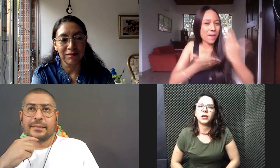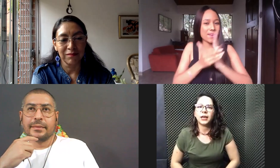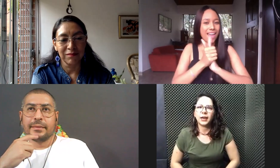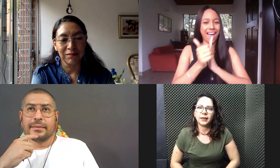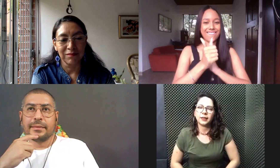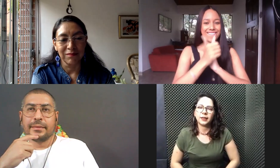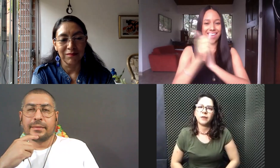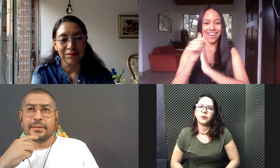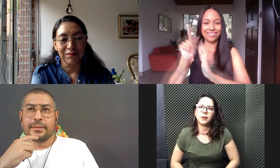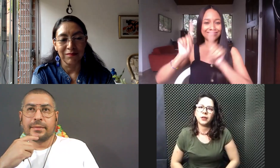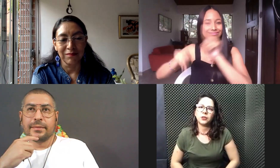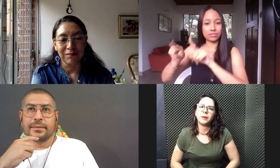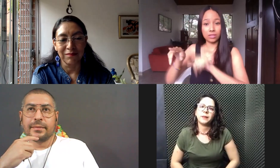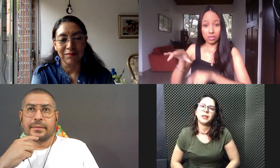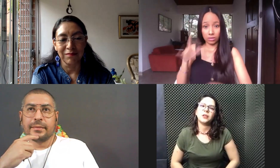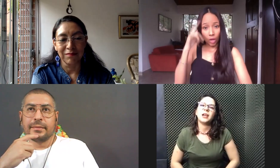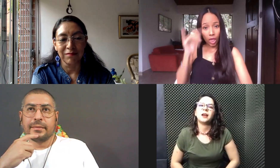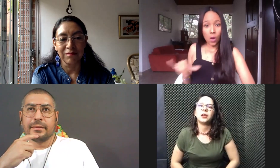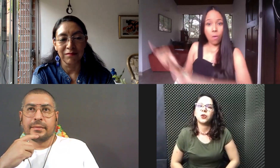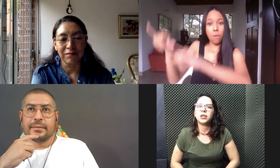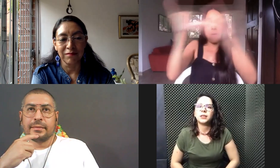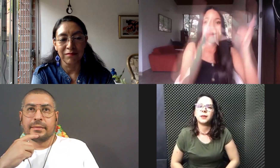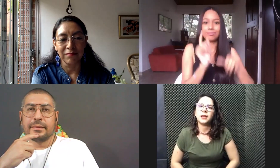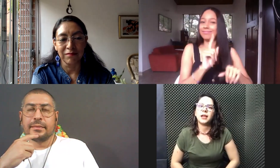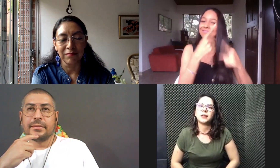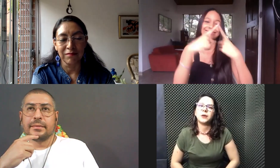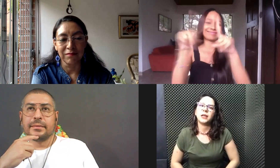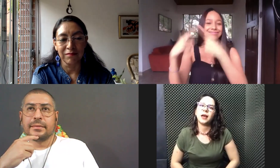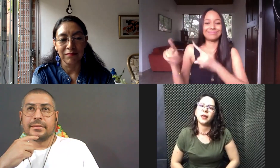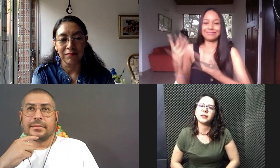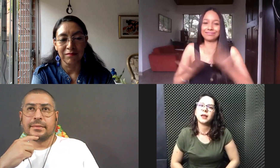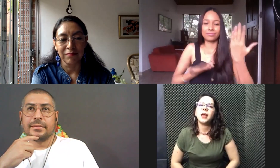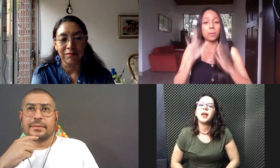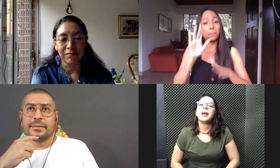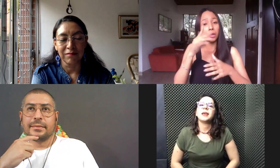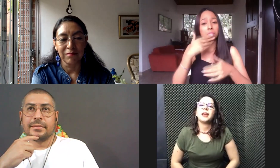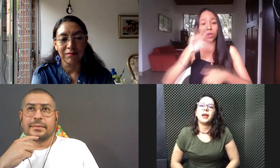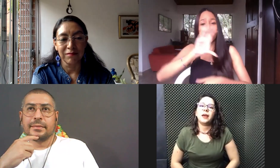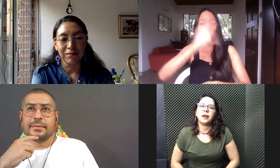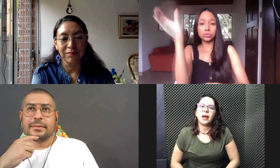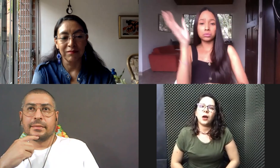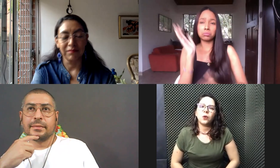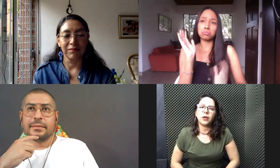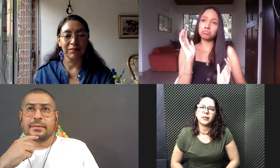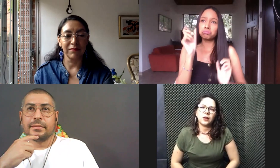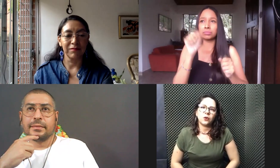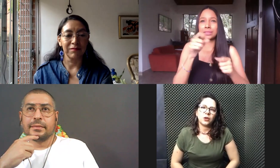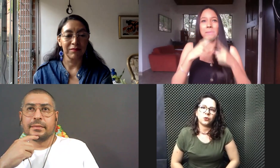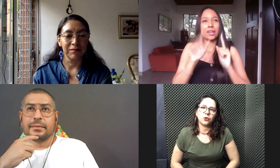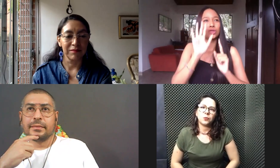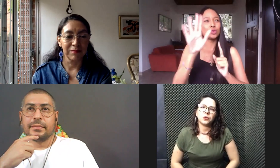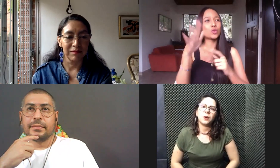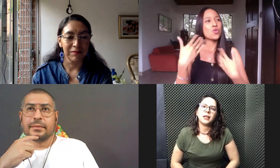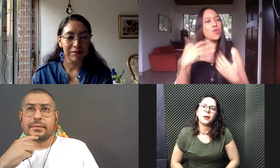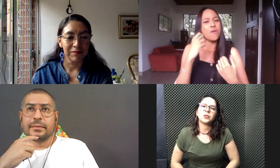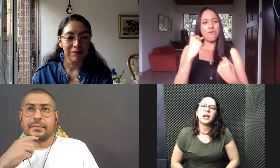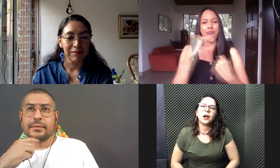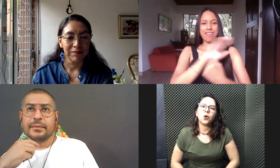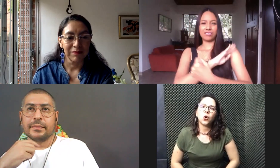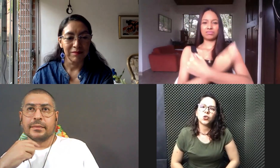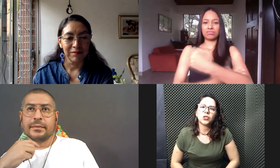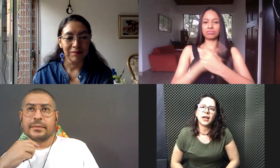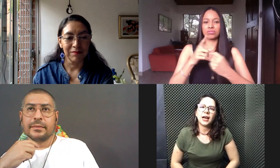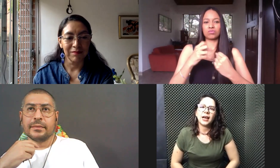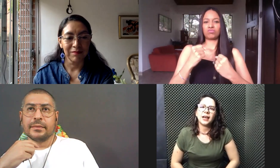ver con el carácter que se va formando dependiendo de la región y también de las habilidades que cada uno desarrolla, no todos somos igual. Digamos que en